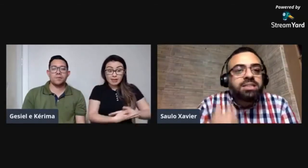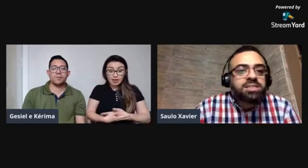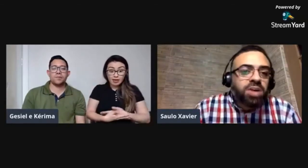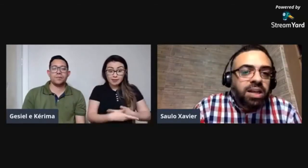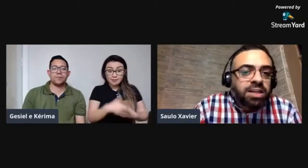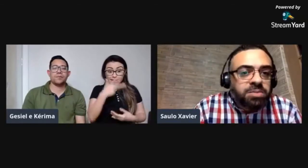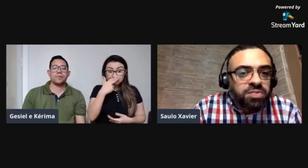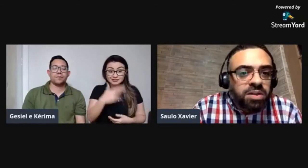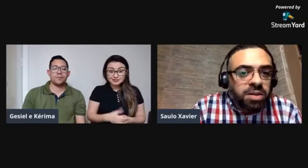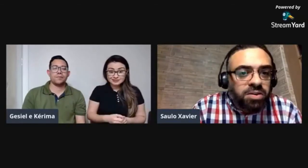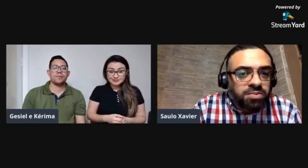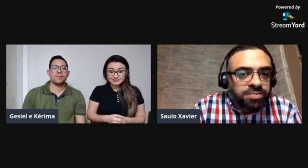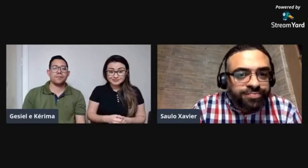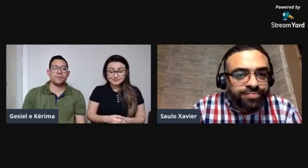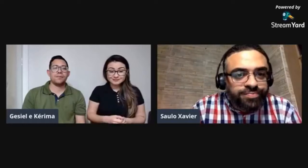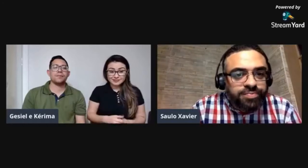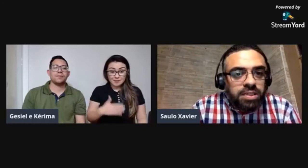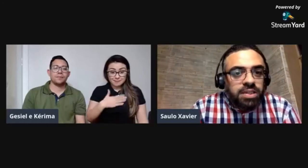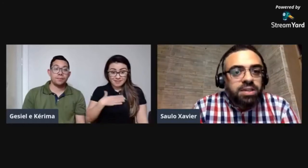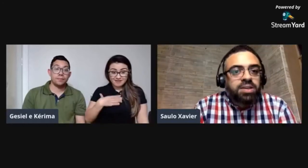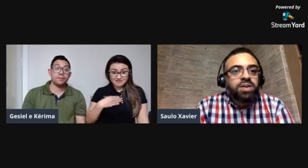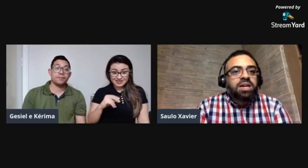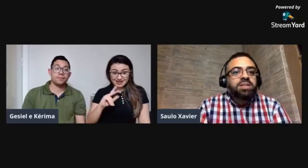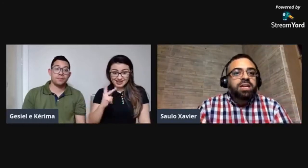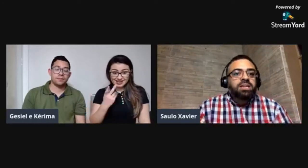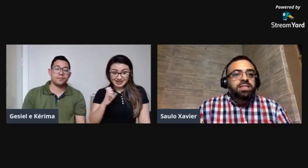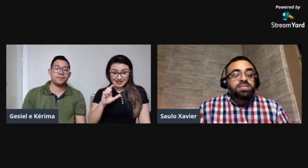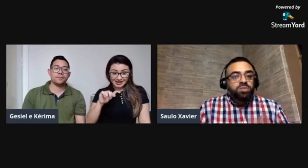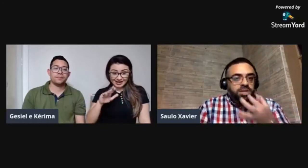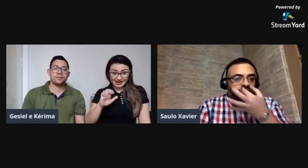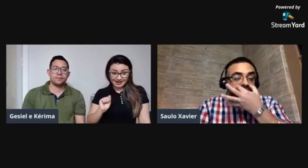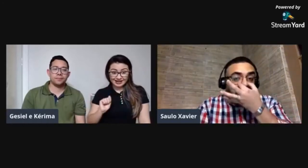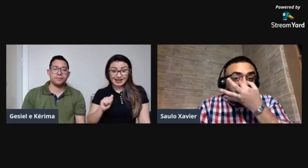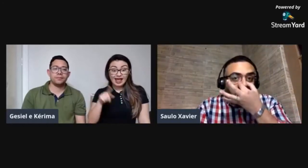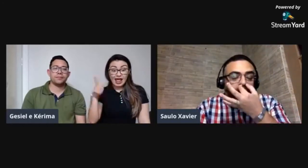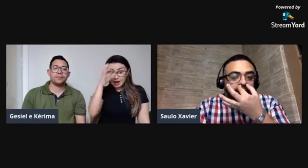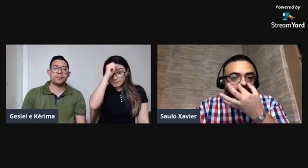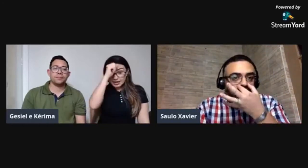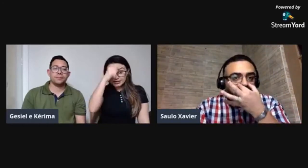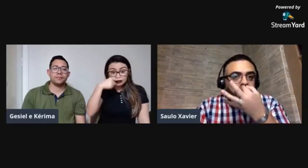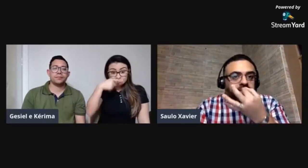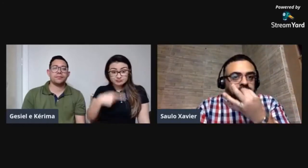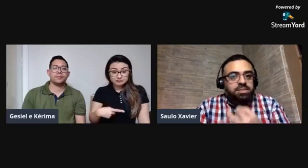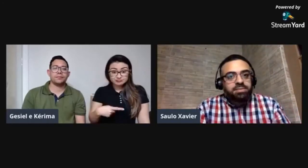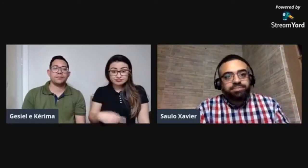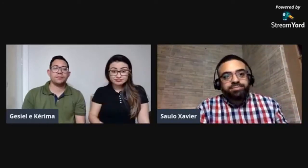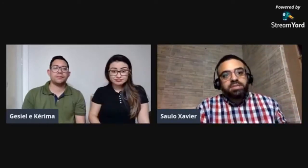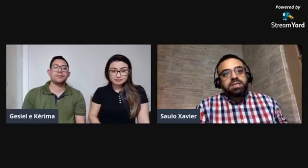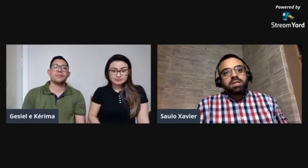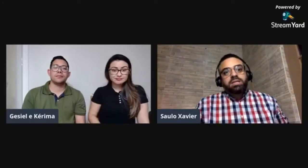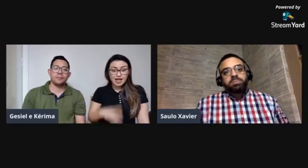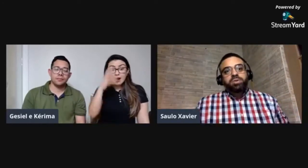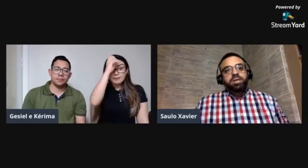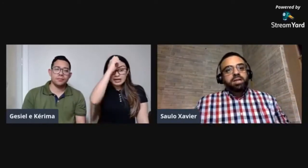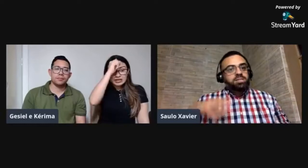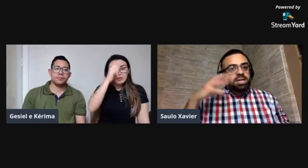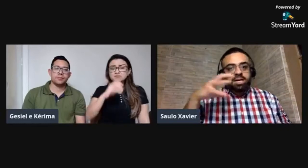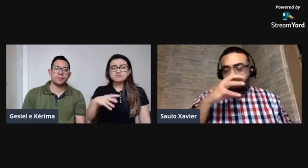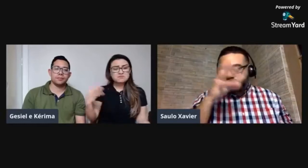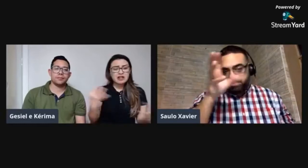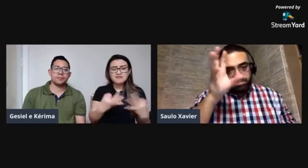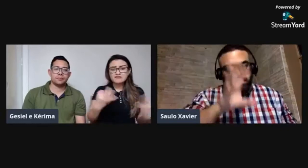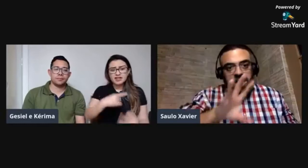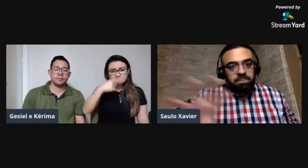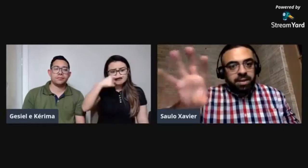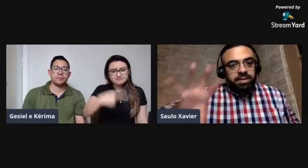aprendi tailandês com a Helena, minha filha mais nova. E falava tailandês fluente, ela falava pelo nariz, igual tailandês. Porque ela